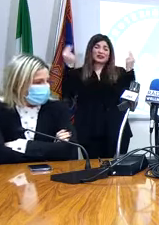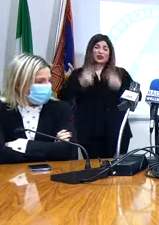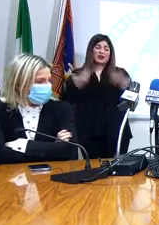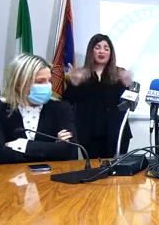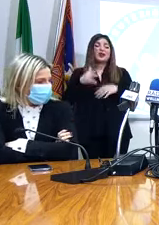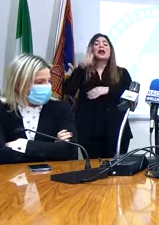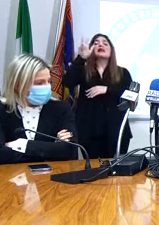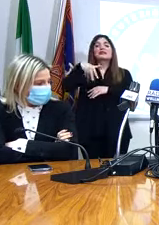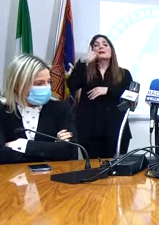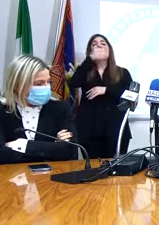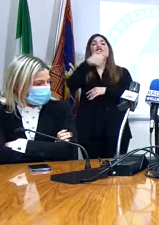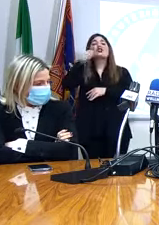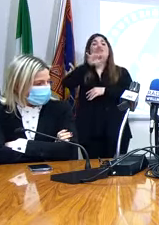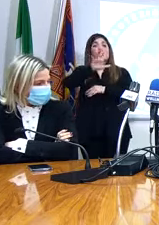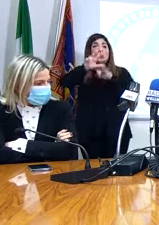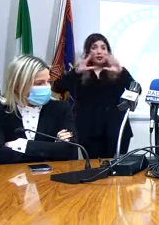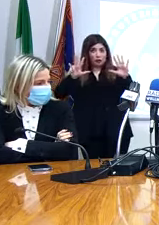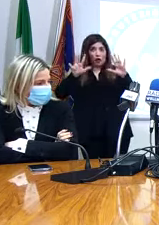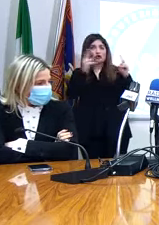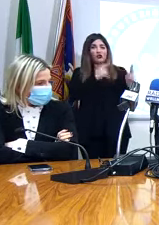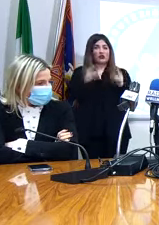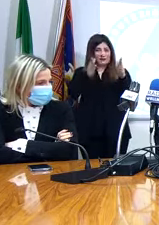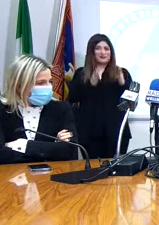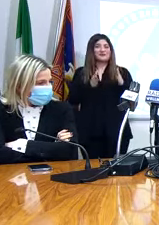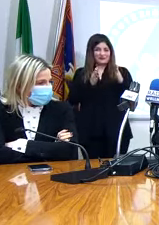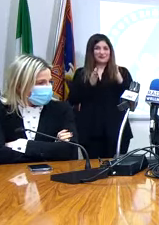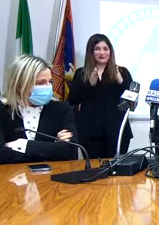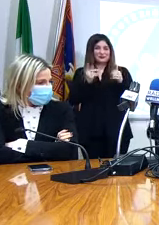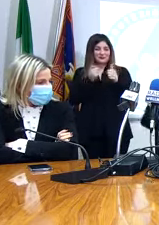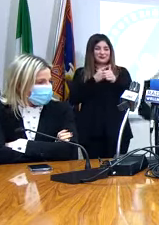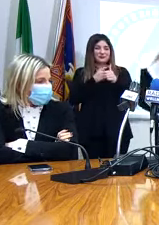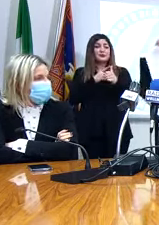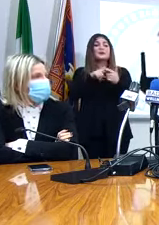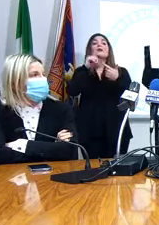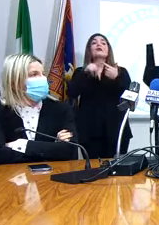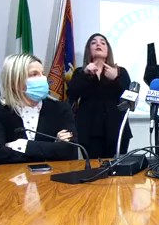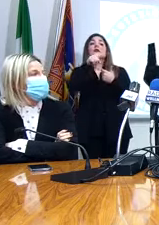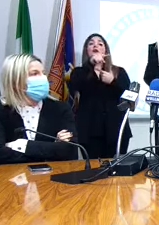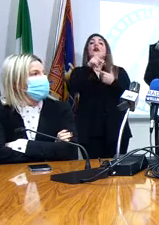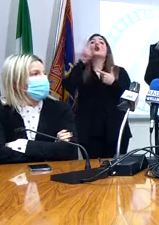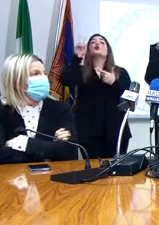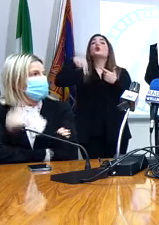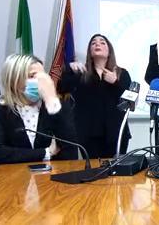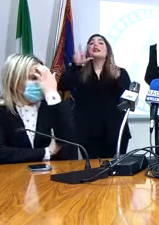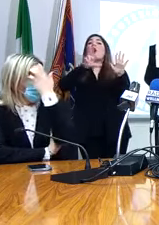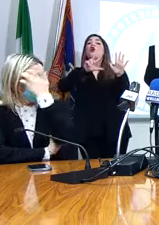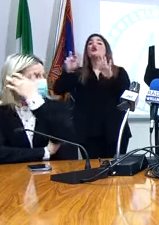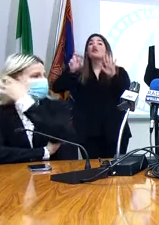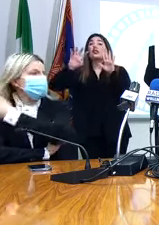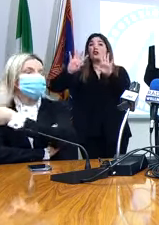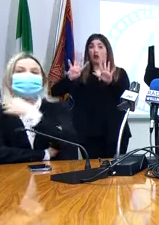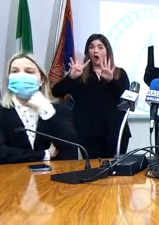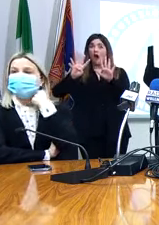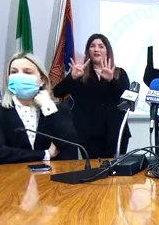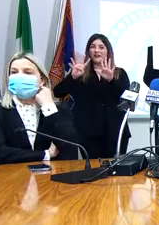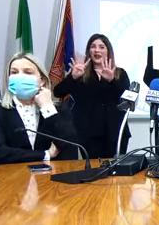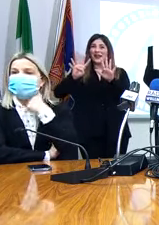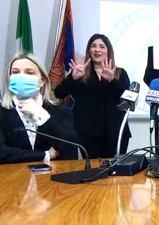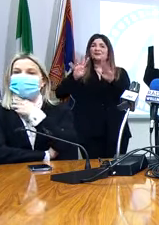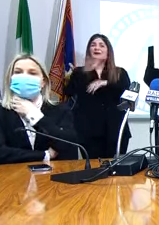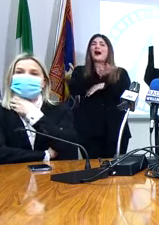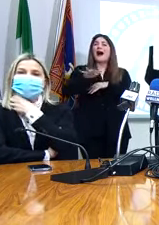difficoltà. E così distribuiti, così avete anche il parametro, 2.809 in area non critica, meno 60